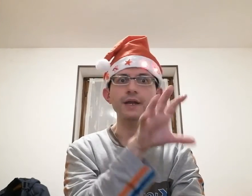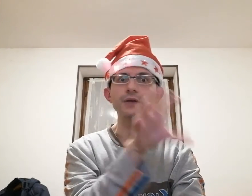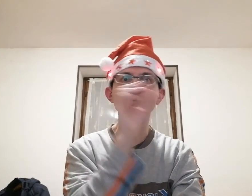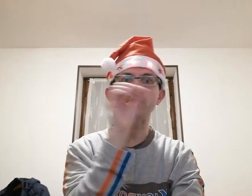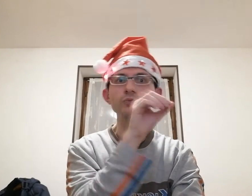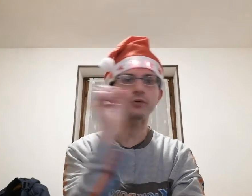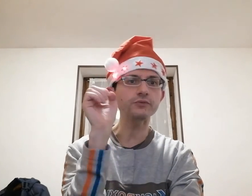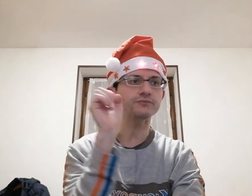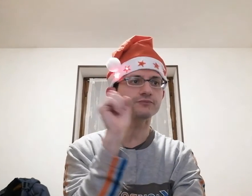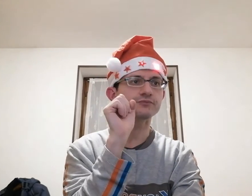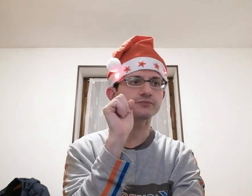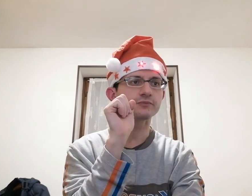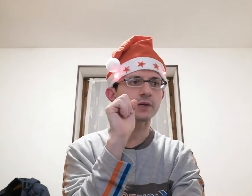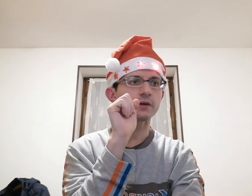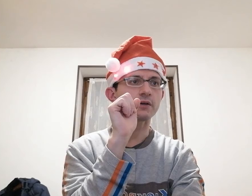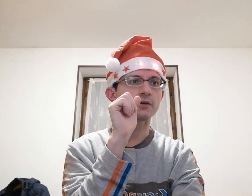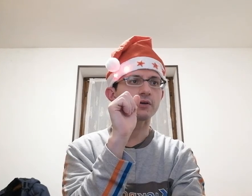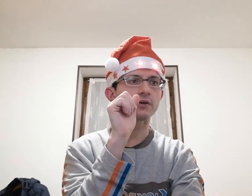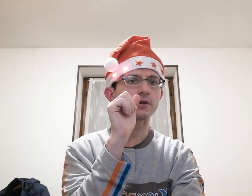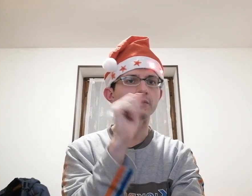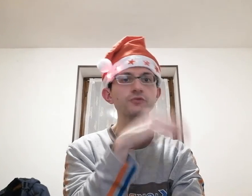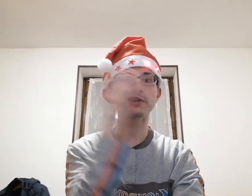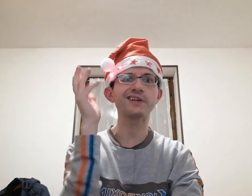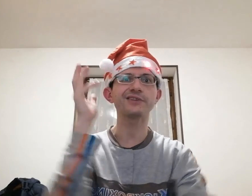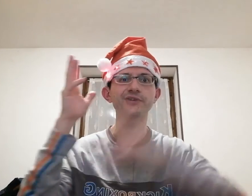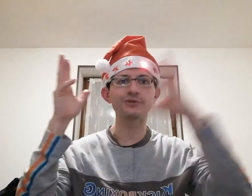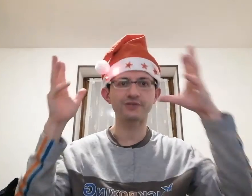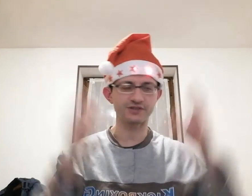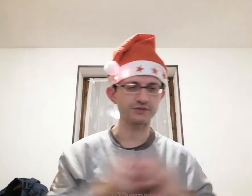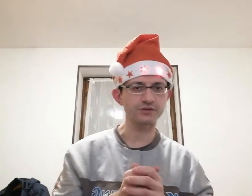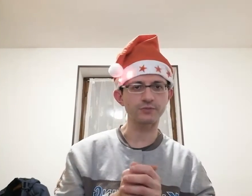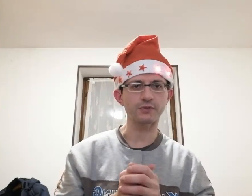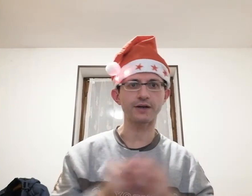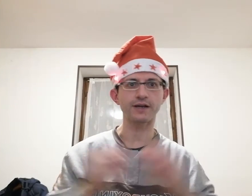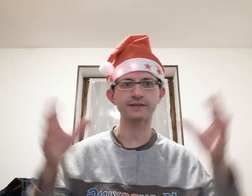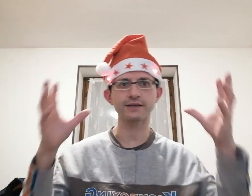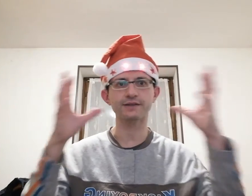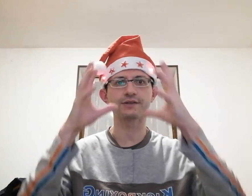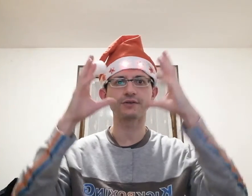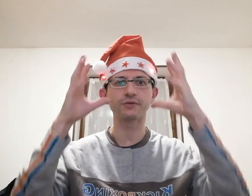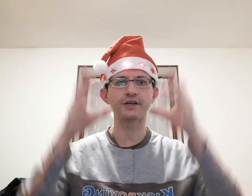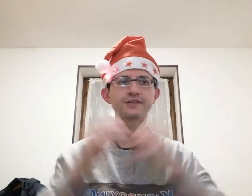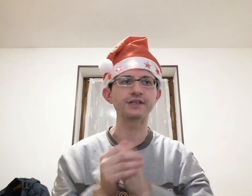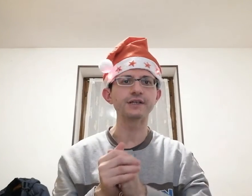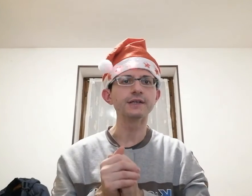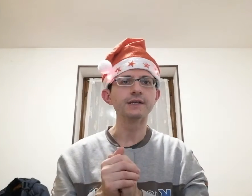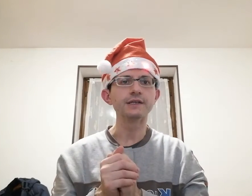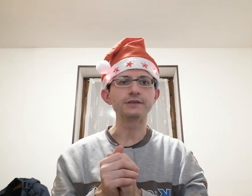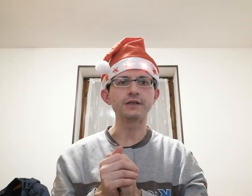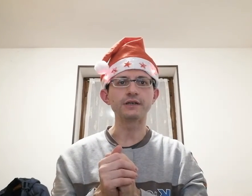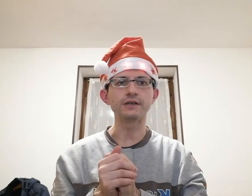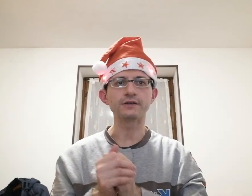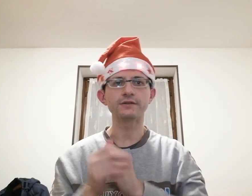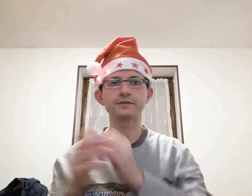in un gruppo sull'attrazione, sì, così gruppo, l'attrazione, sì. Cioè,